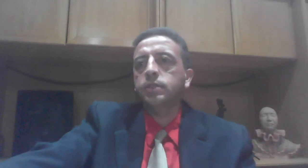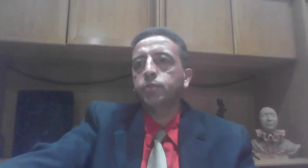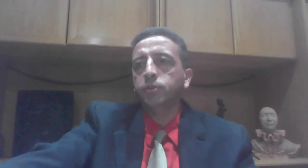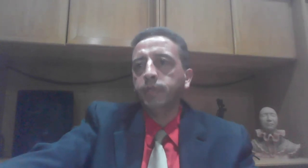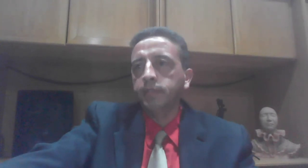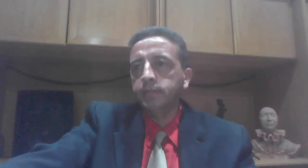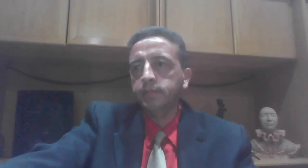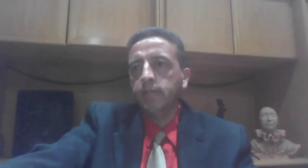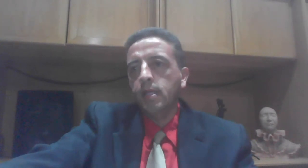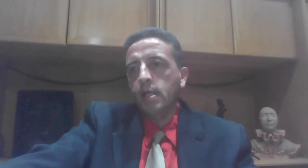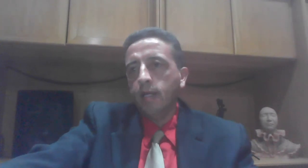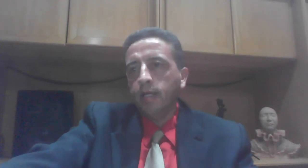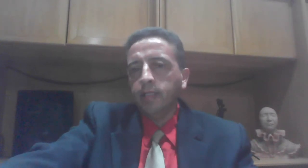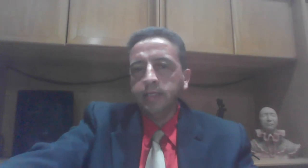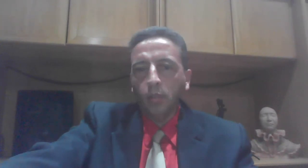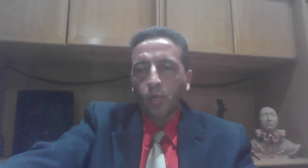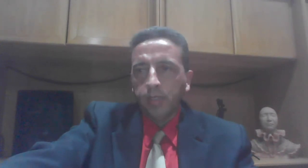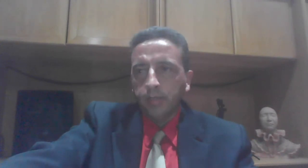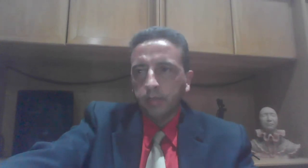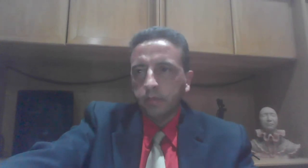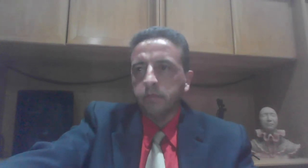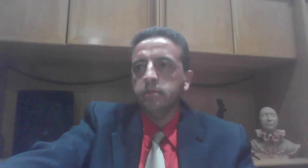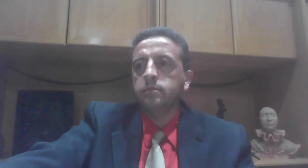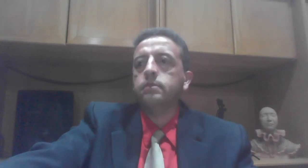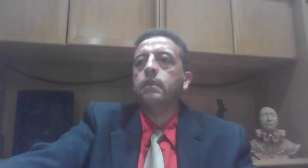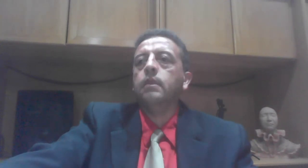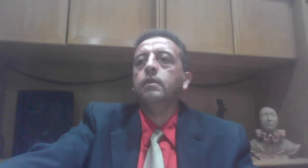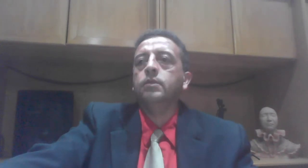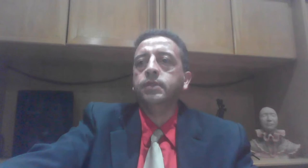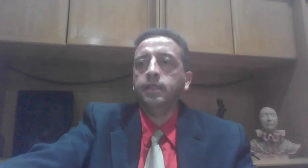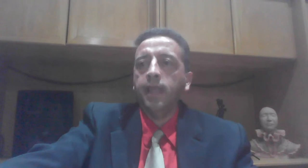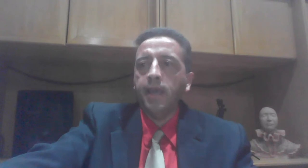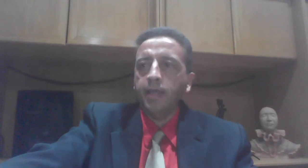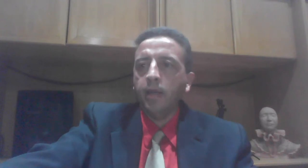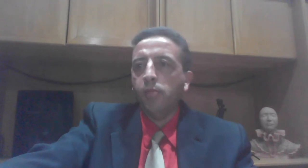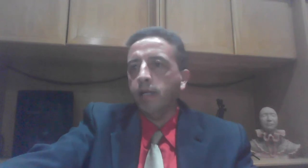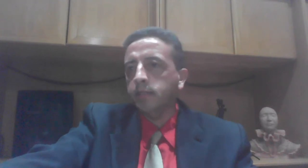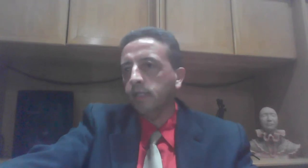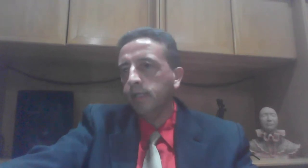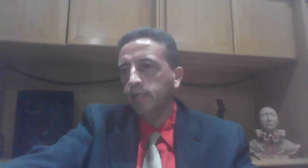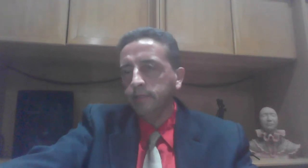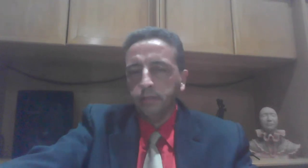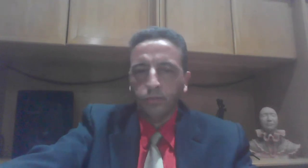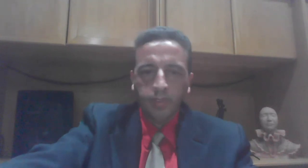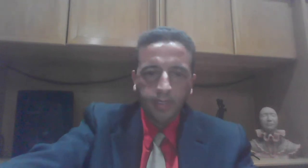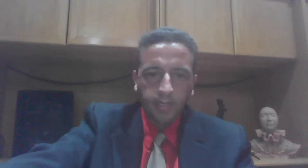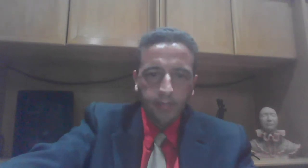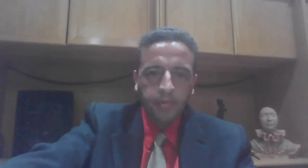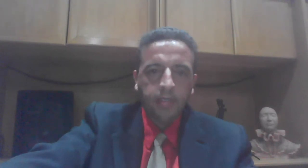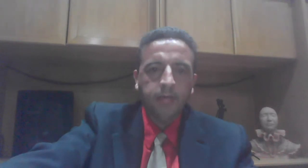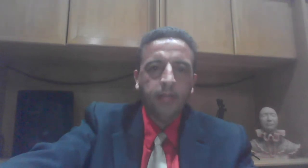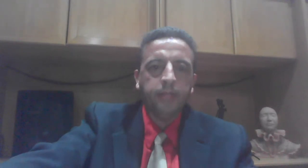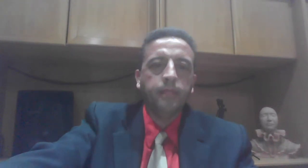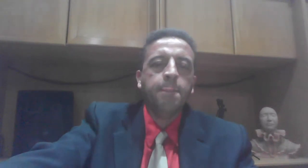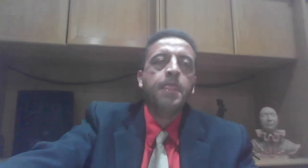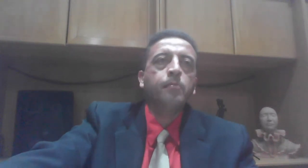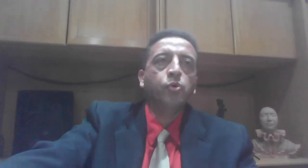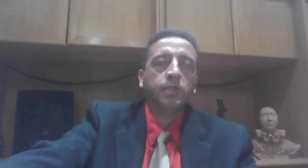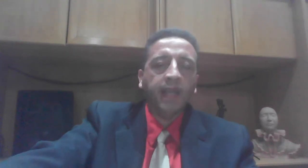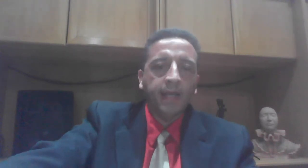nossas relações públicas. Agradeço ao Anderson, do CETEC, ao Marcos Elias e toda a equipe que